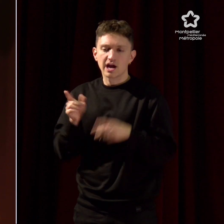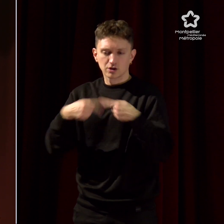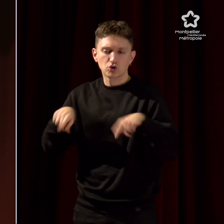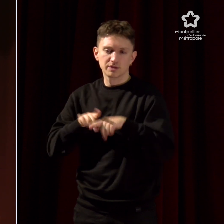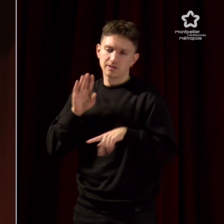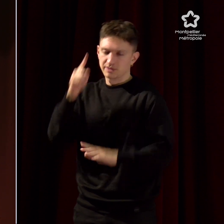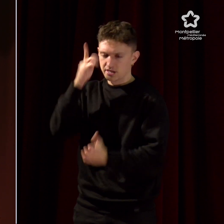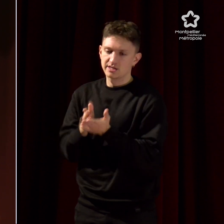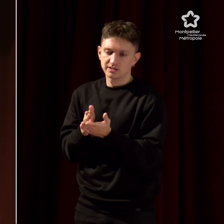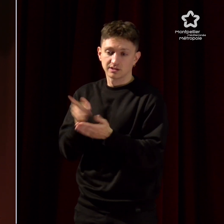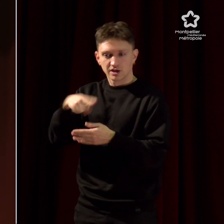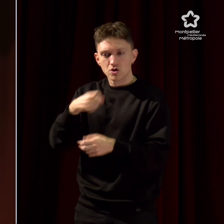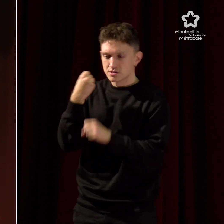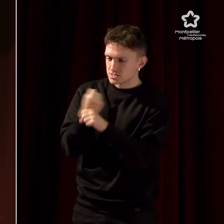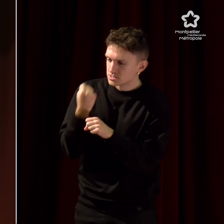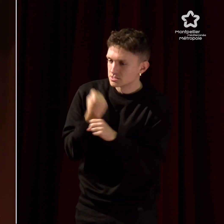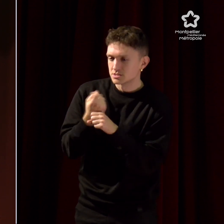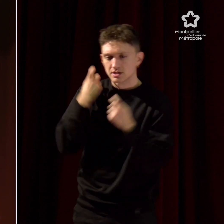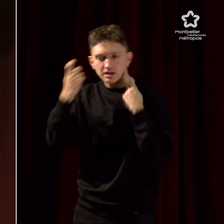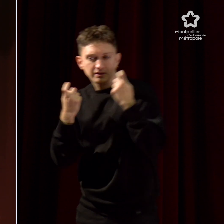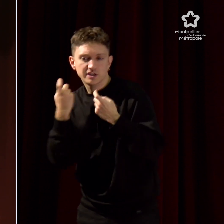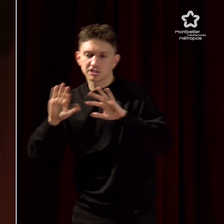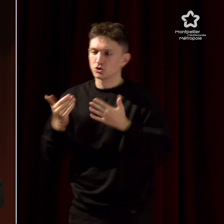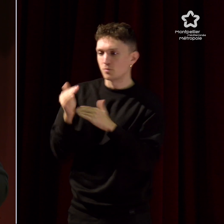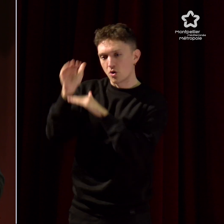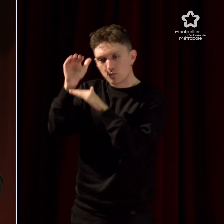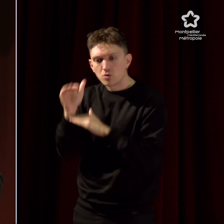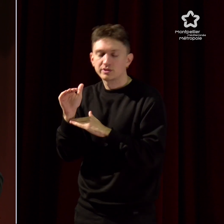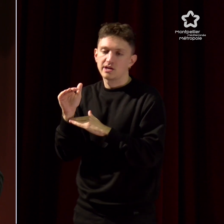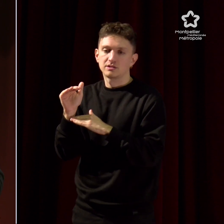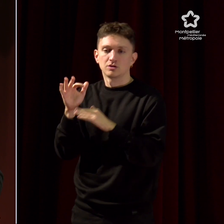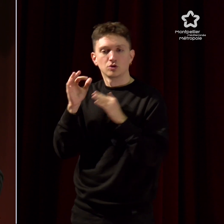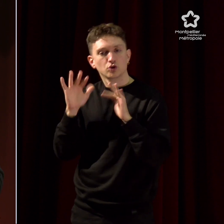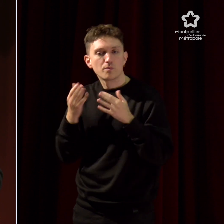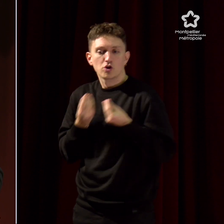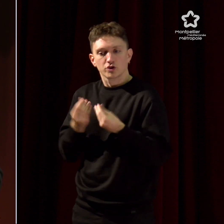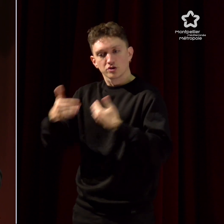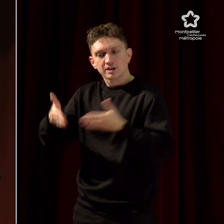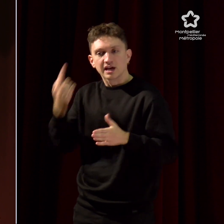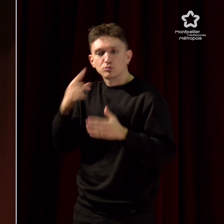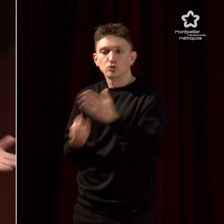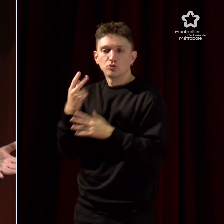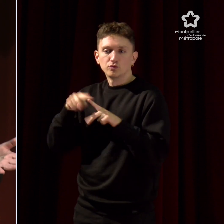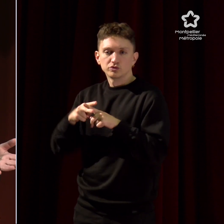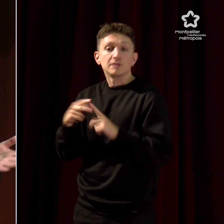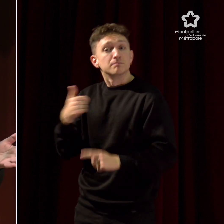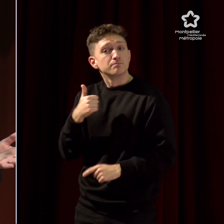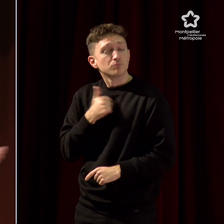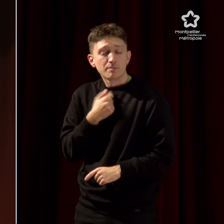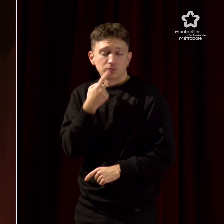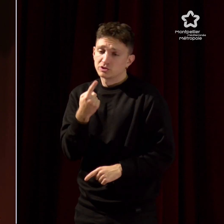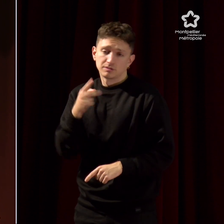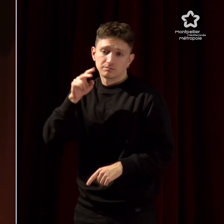de définir comment on peut utiliser ces nouveaux outils qui, moi je vous le dis, ne sont ni bien ni mal. C'est des nouveaux outils,